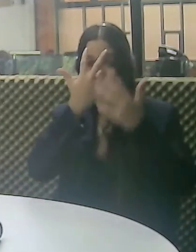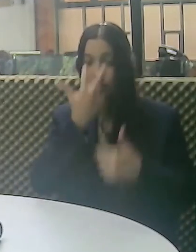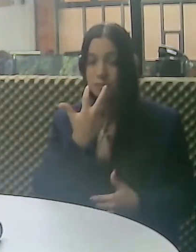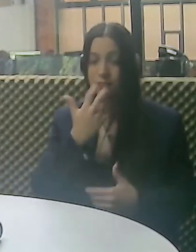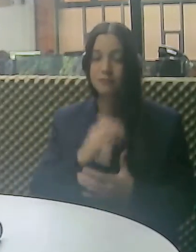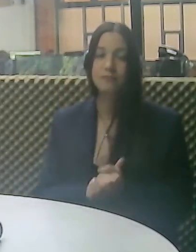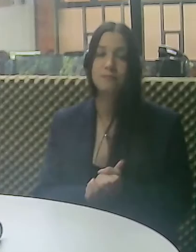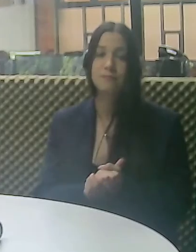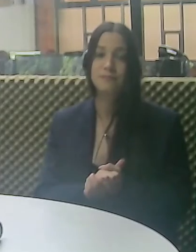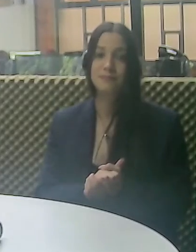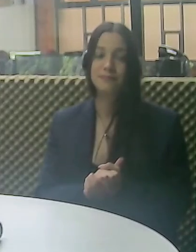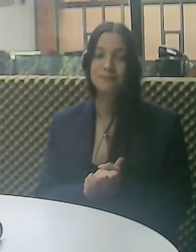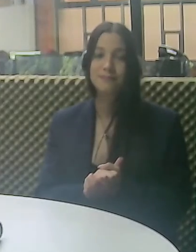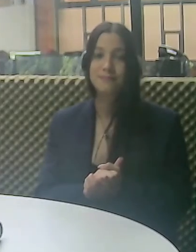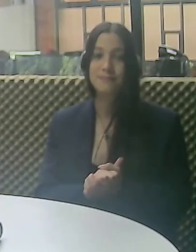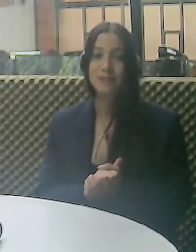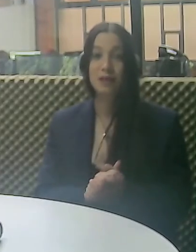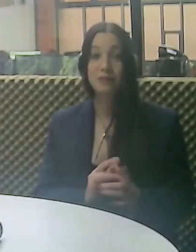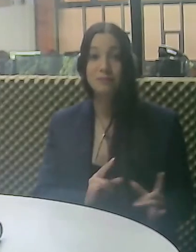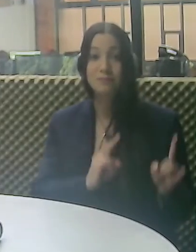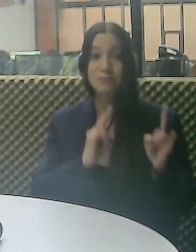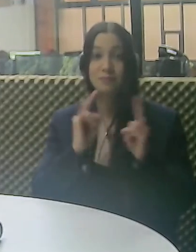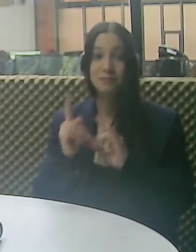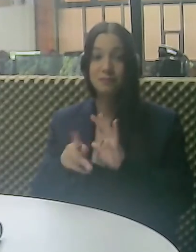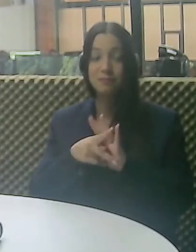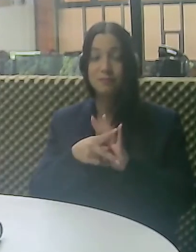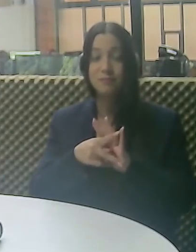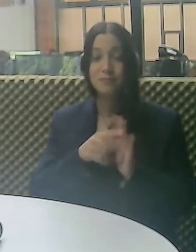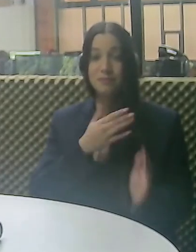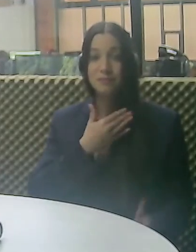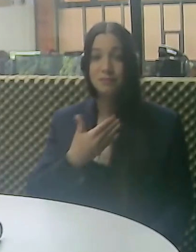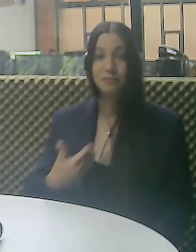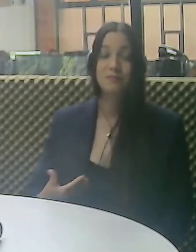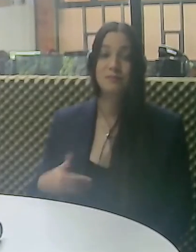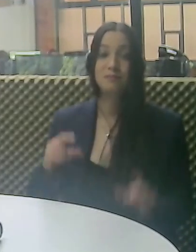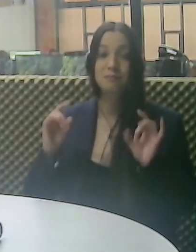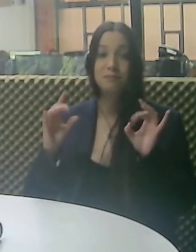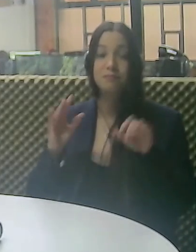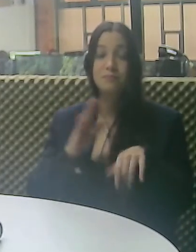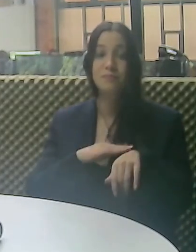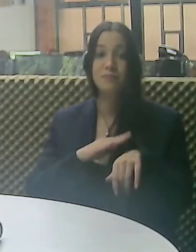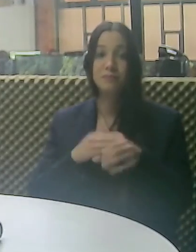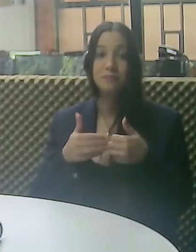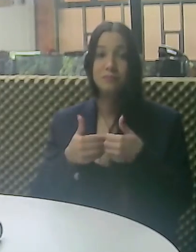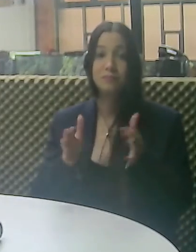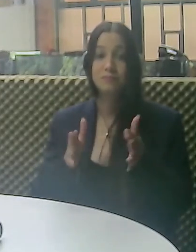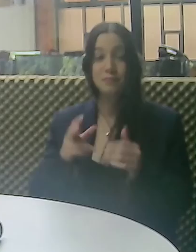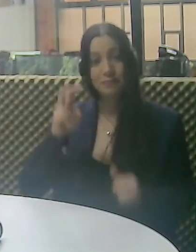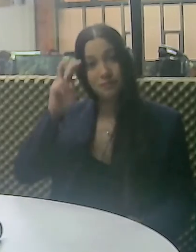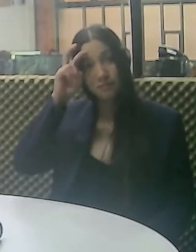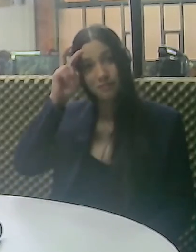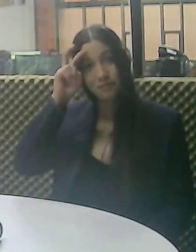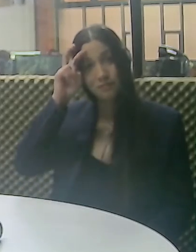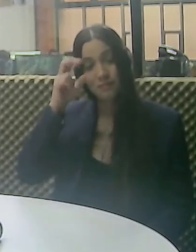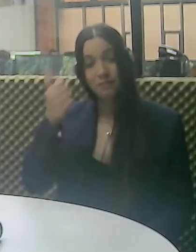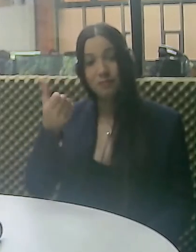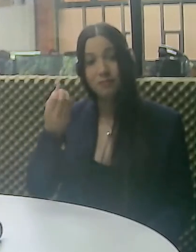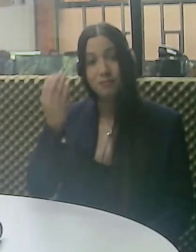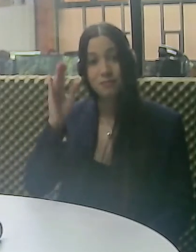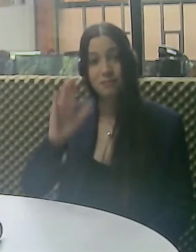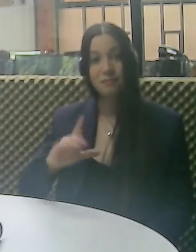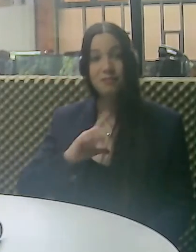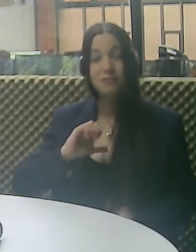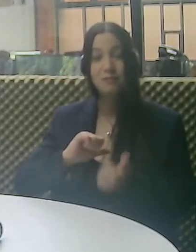importante. Equipamentos públicos terão horário de funcionamento especial nesta quinta. Nesta quinta-feira, às 16h, a